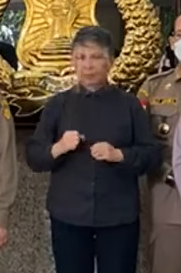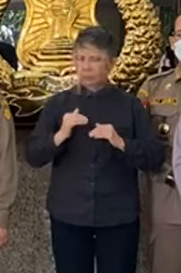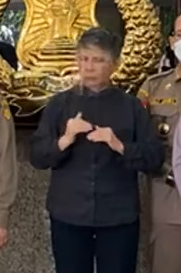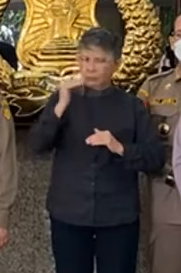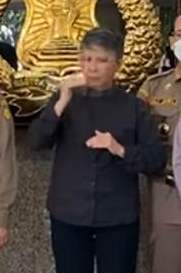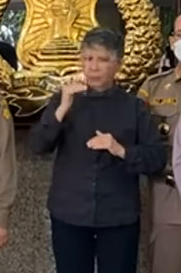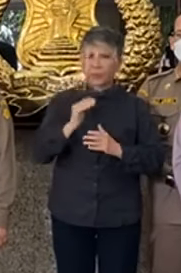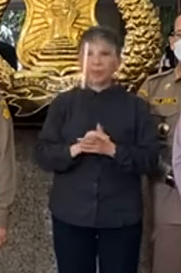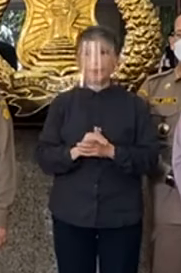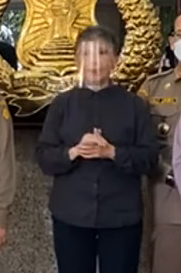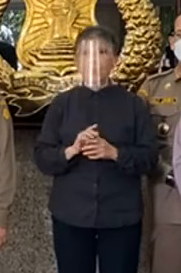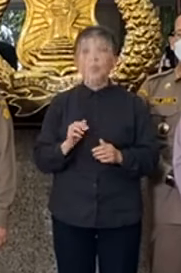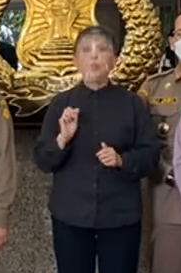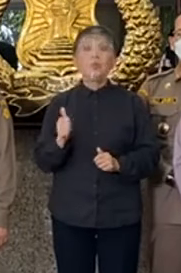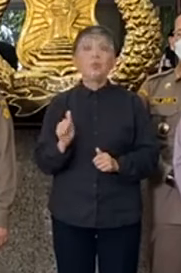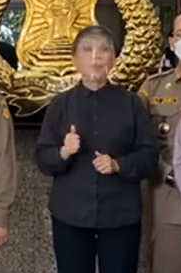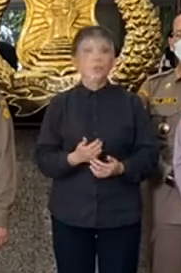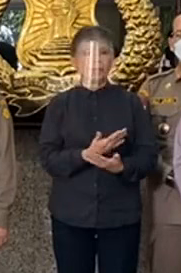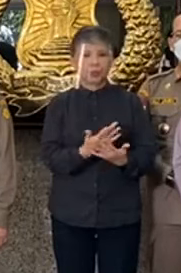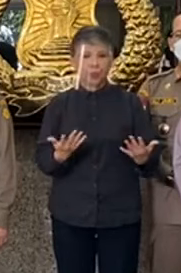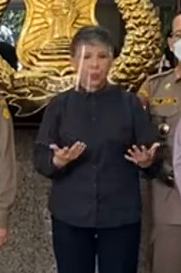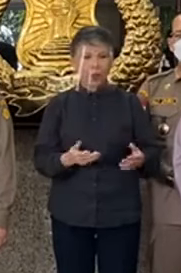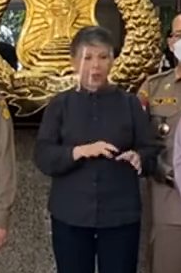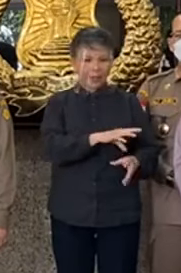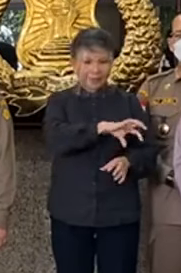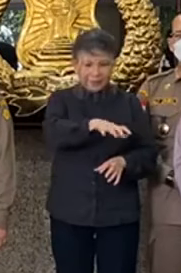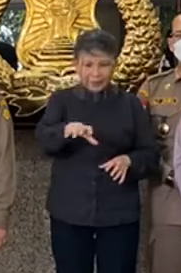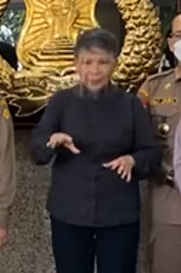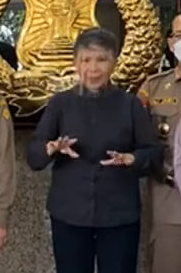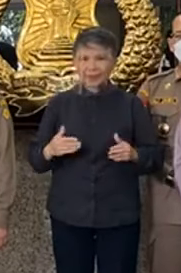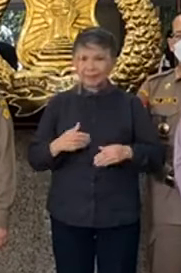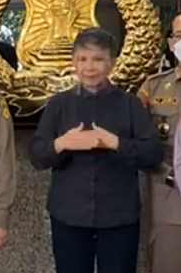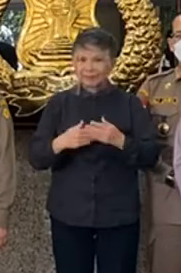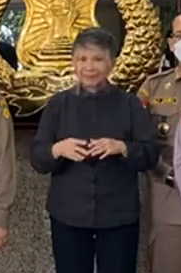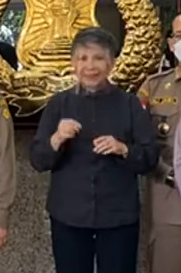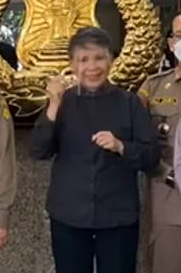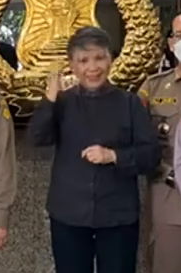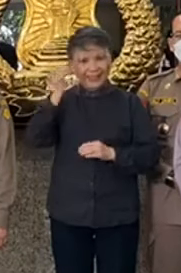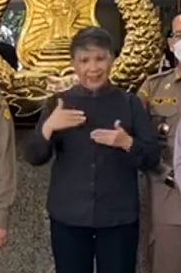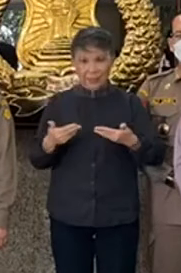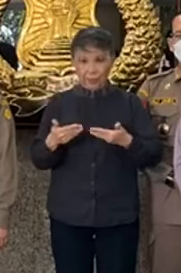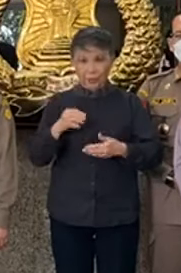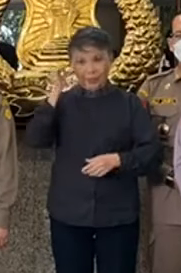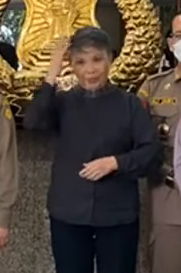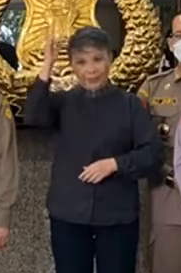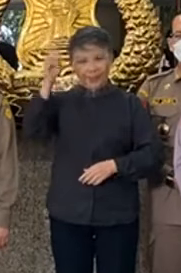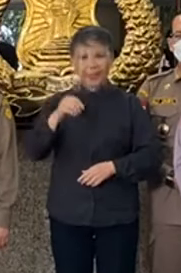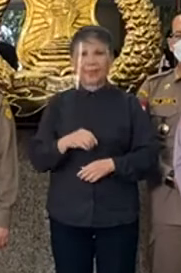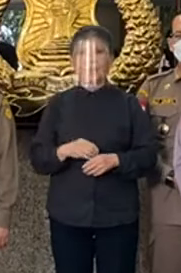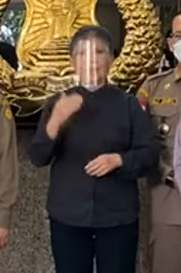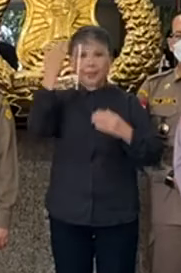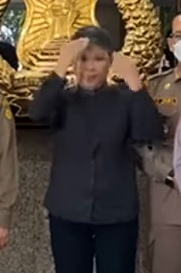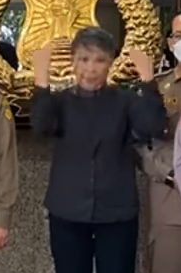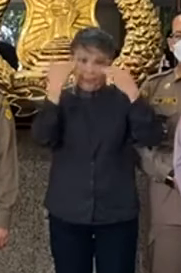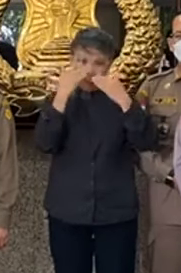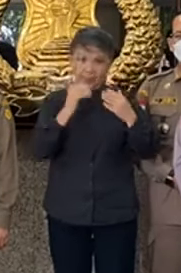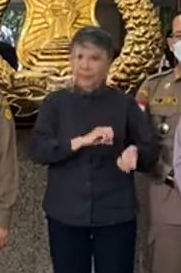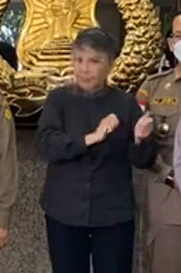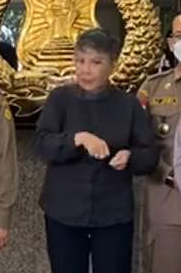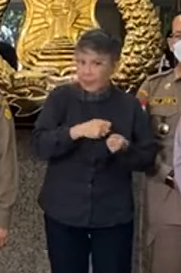mungkin sehingga semua budidaya akan berjalan sesuai dengan apa yang menjadi rencana di Kementerian Pertanian. Dan ini